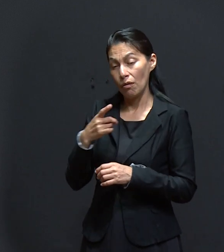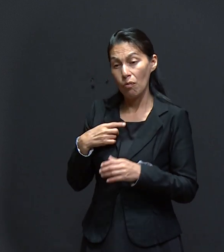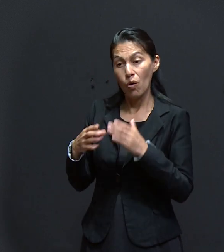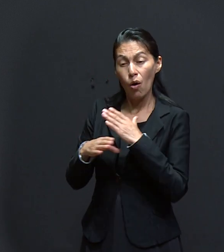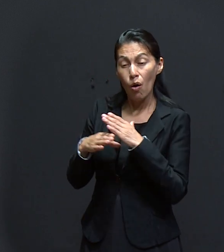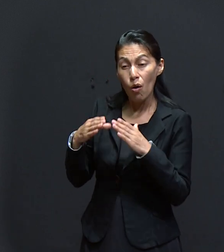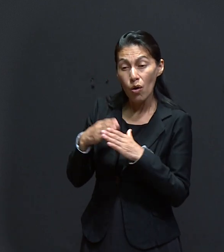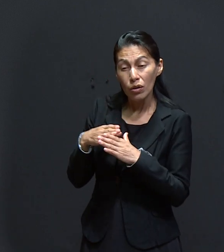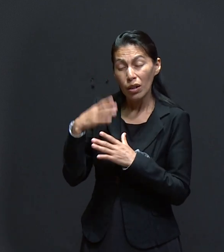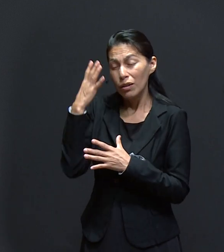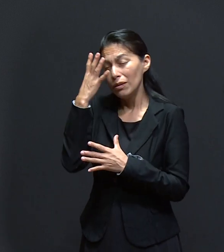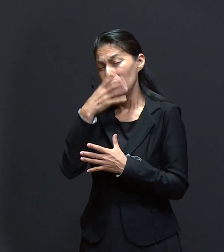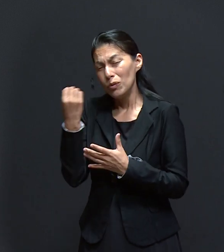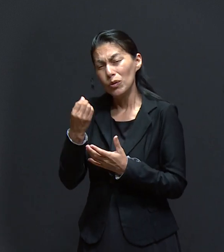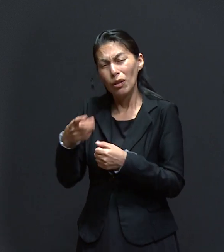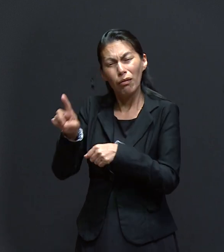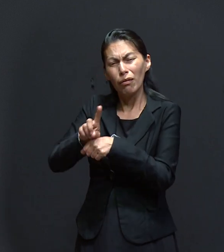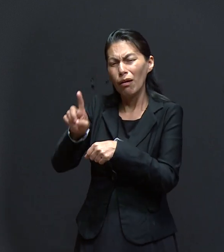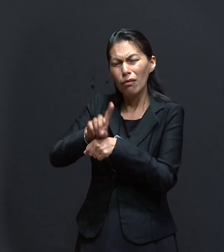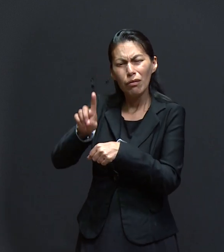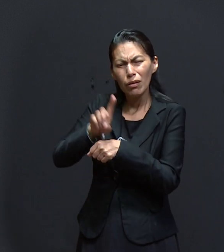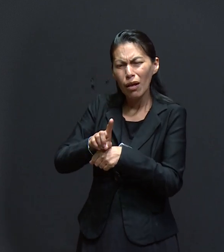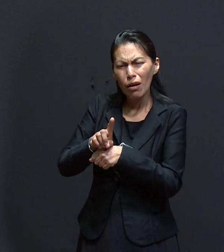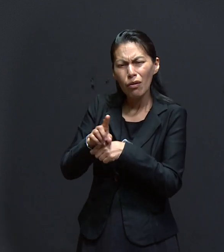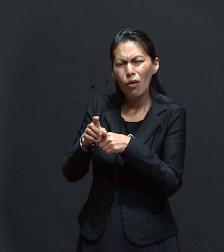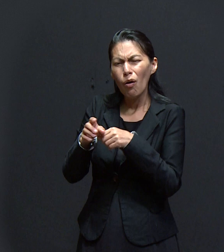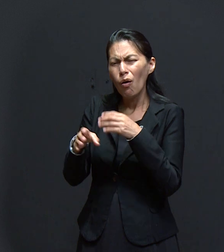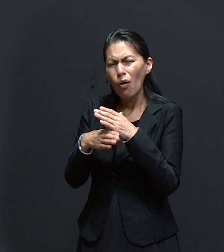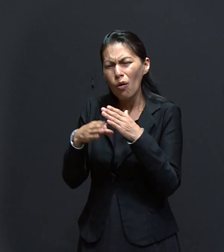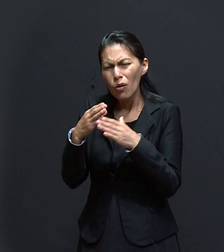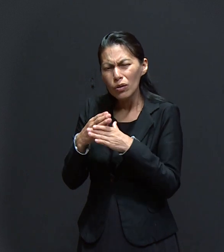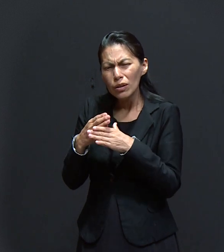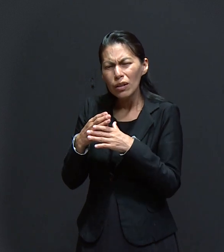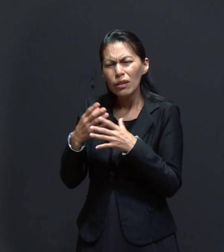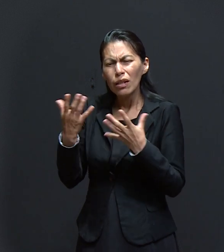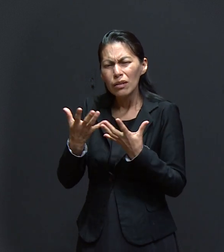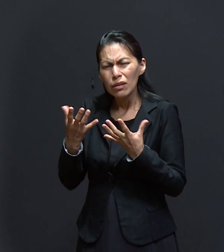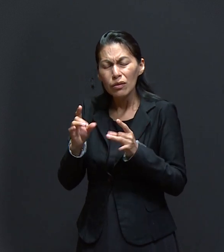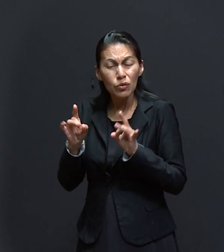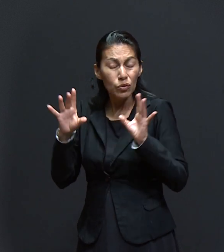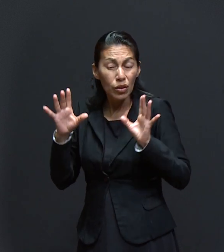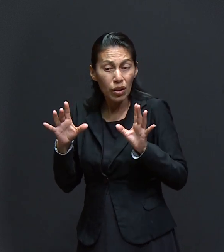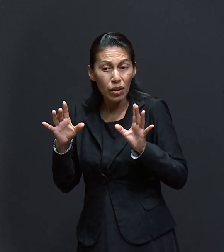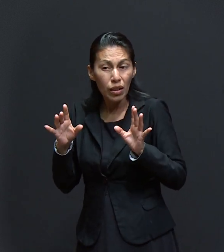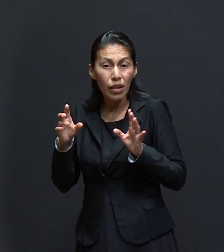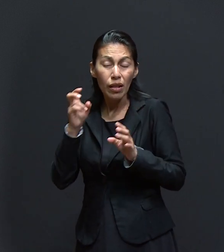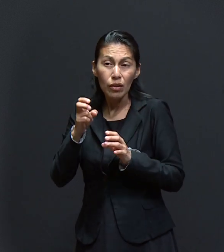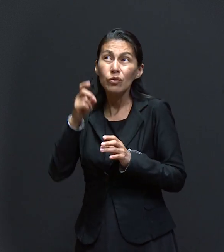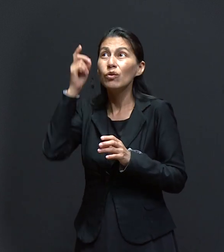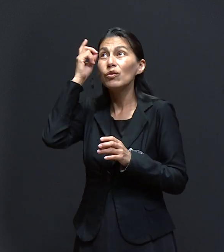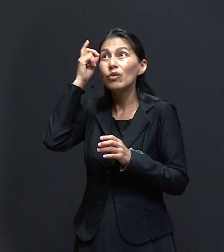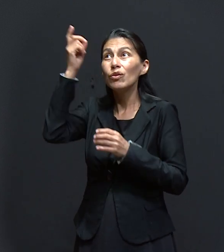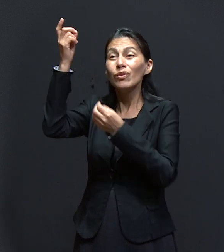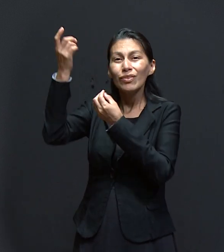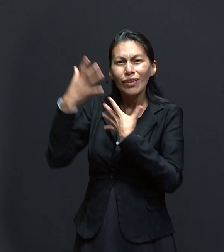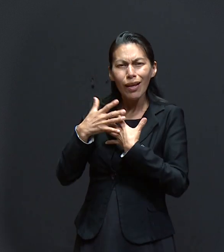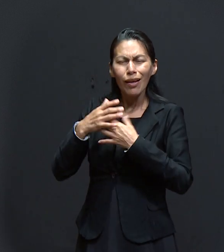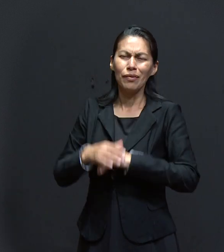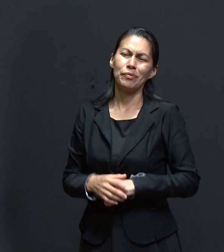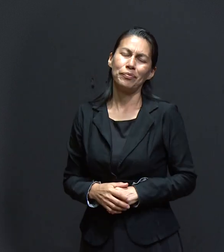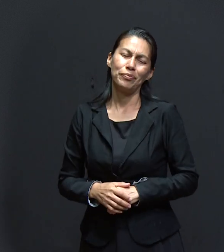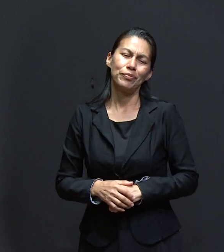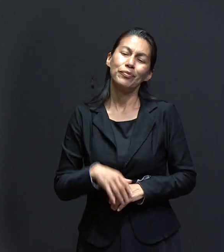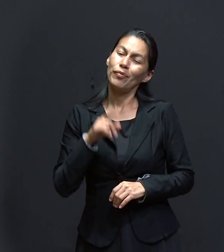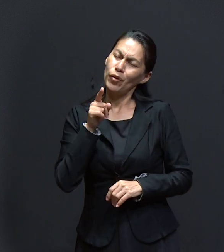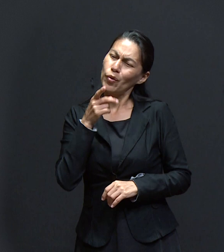extraordinarios en corrientes en en cosas ordinarios que para nosotros parece que es ordinarias y como ya